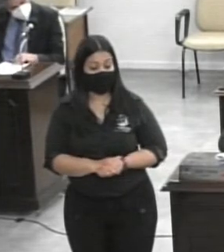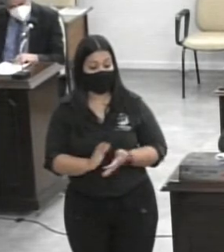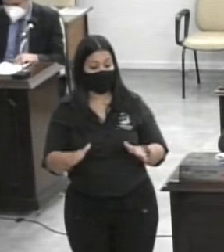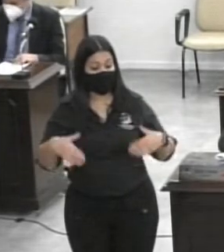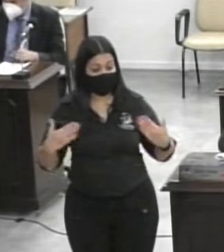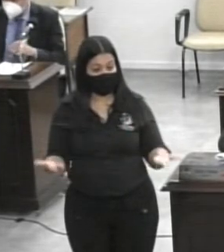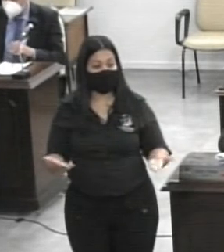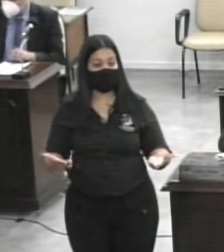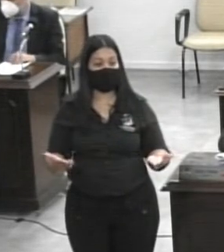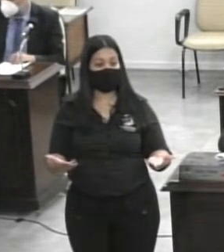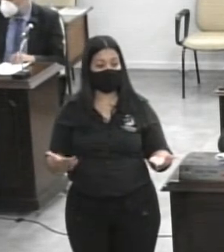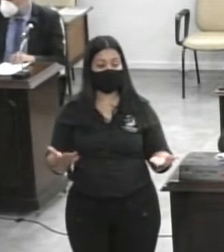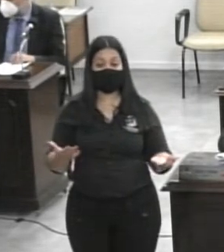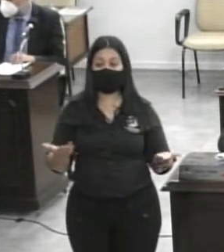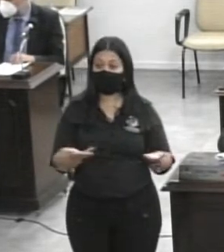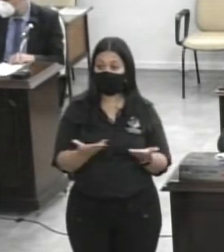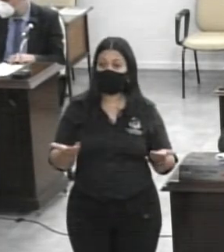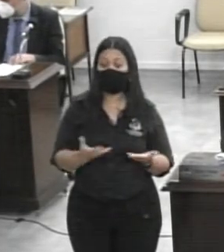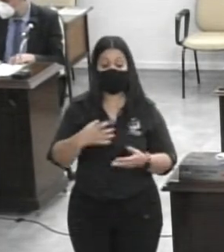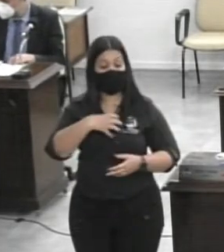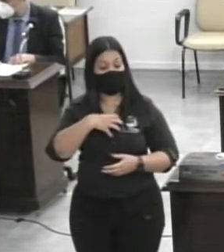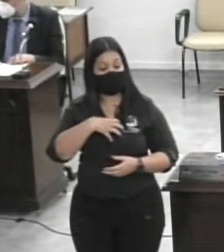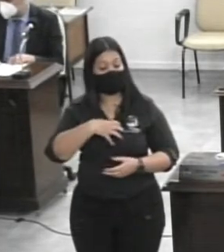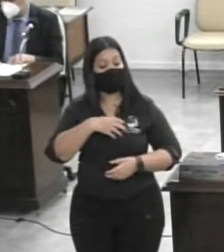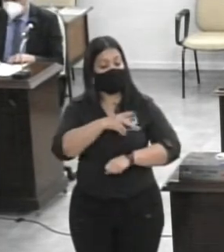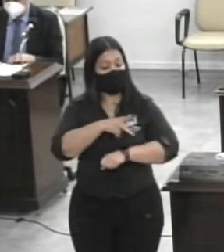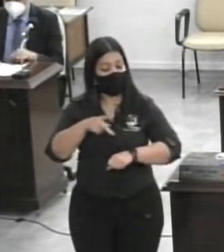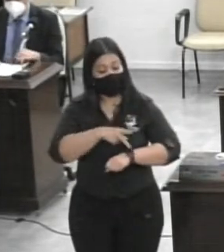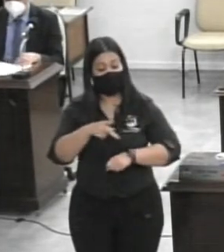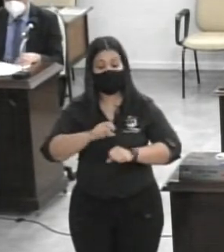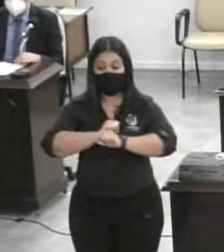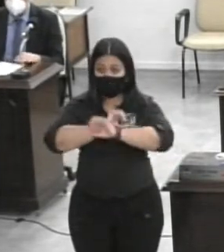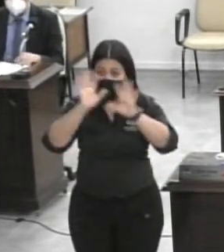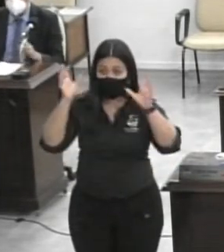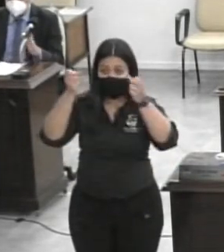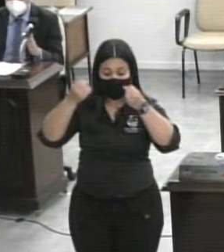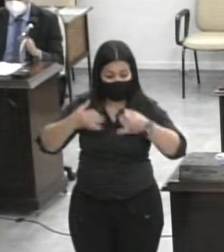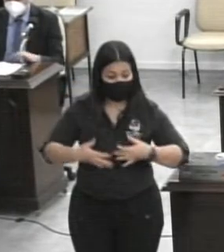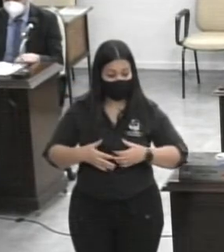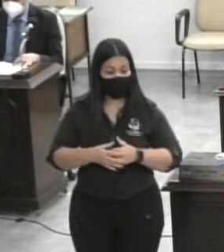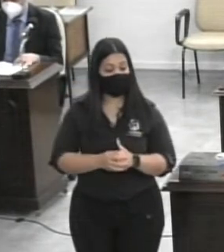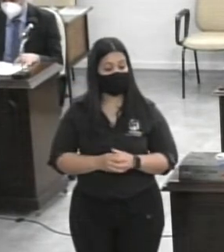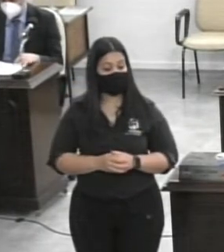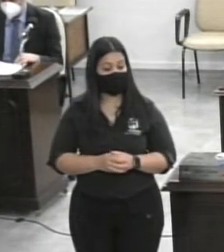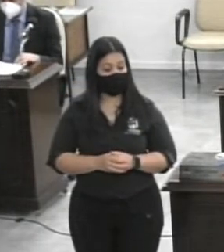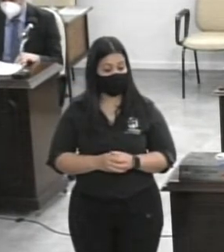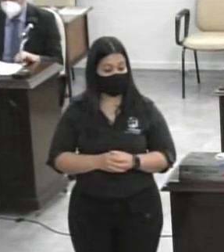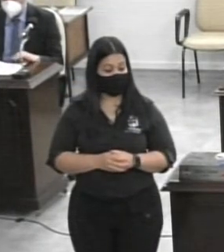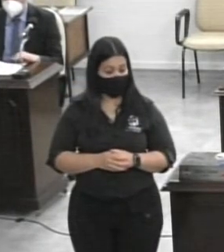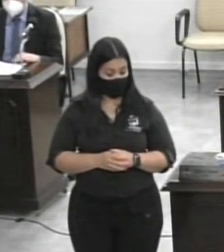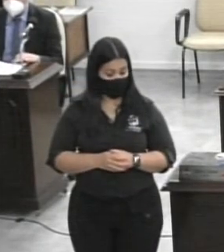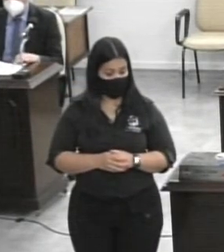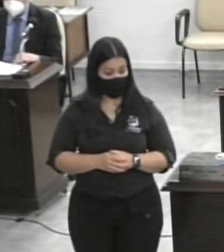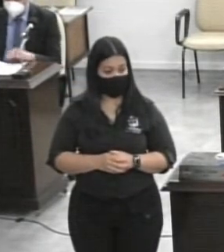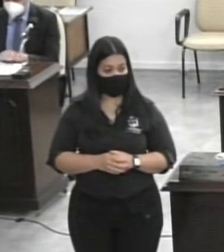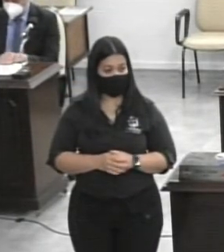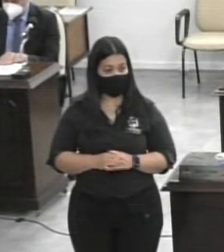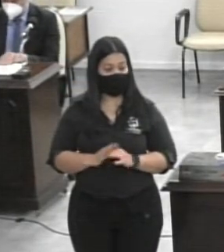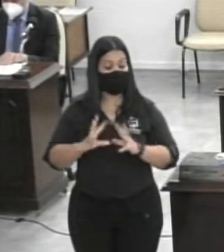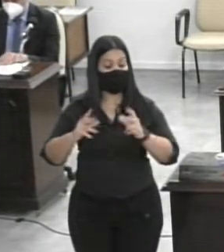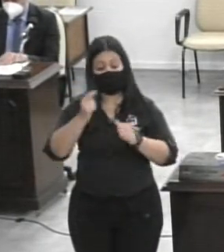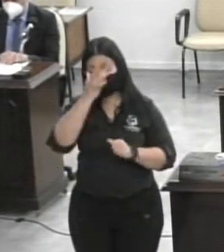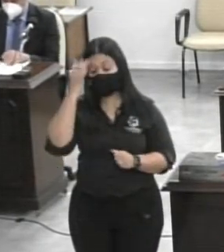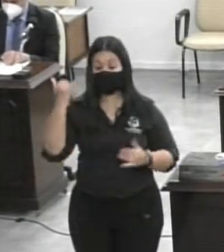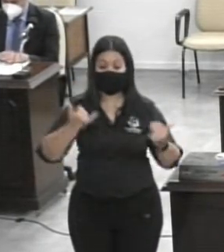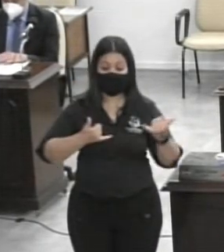de forma pedagógica, mostrando essa cronologia que eu me disse que é importante. Assim como os outros disseram,